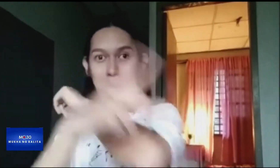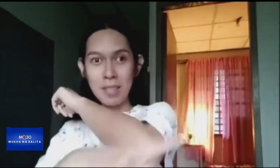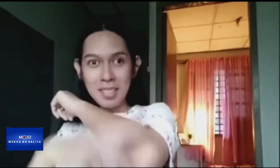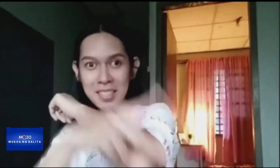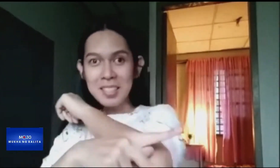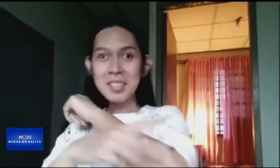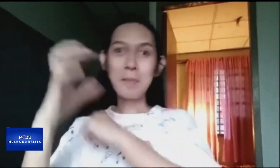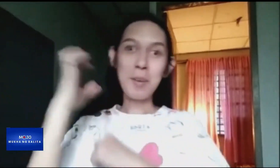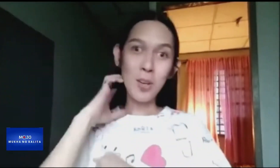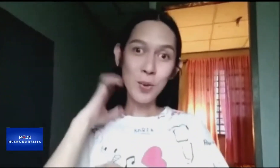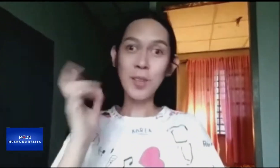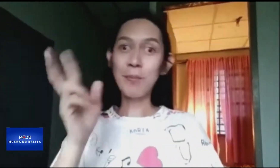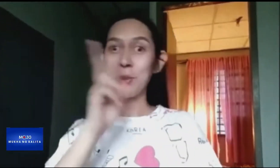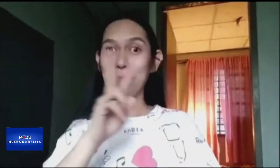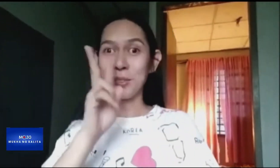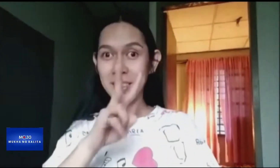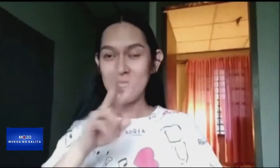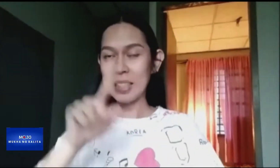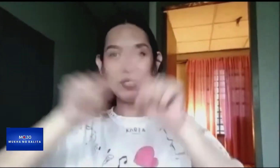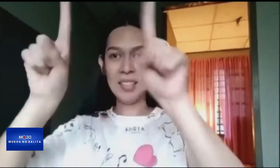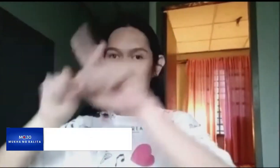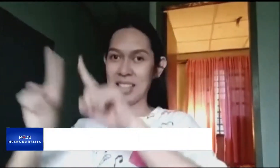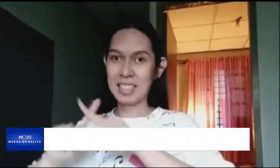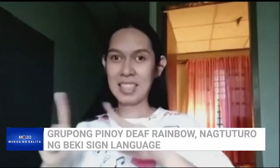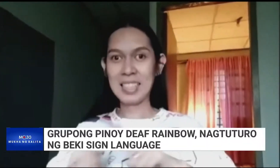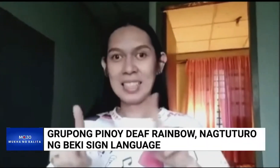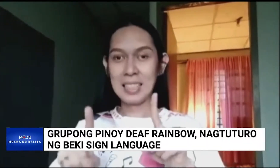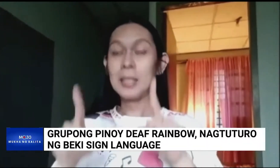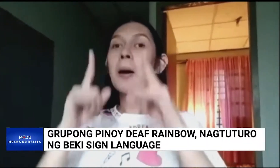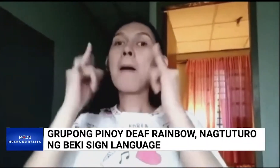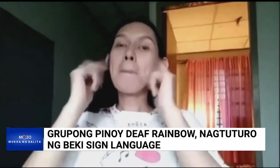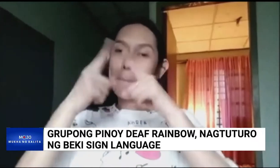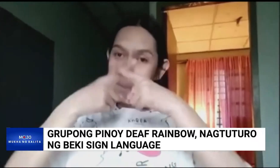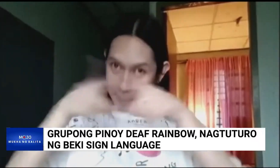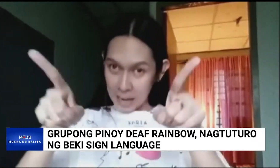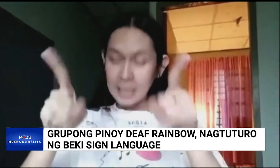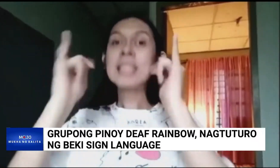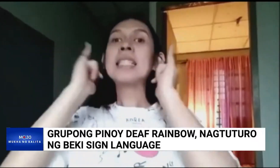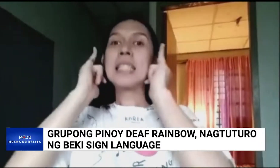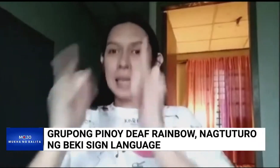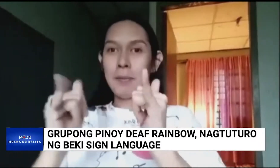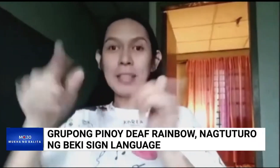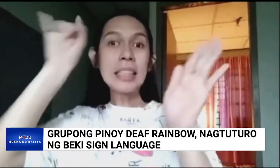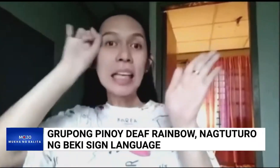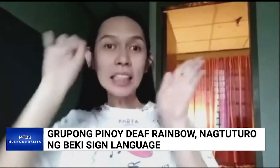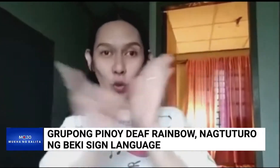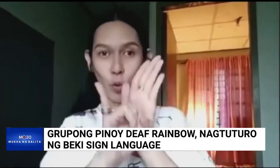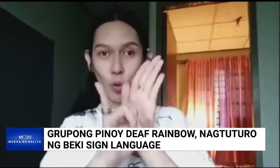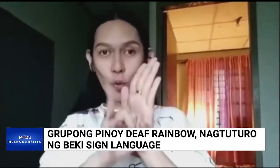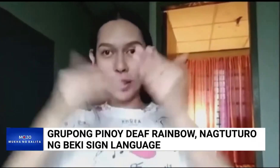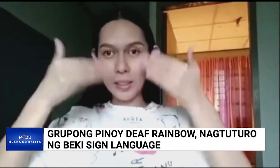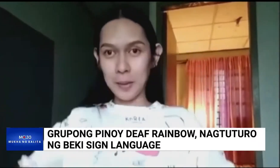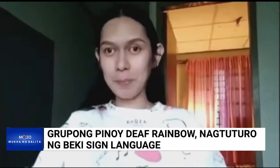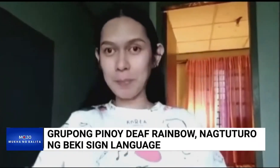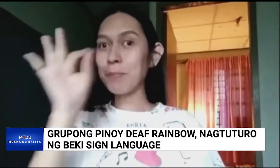example, sa province, sa Mindanao, sa Visayas, meron silang ibang signs.